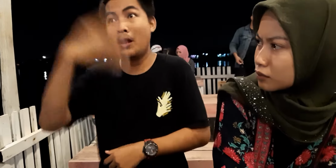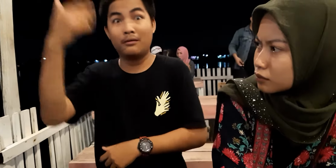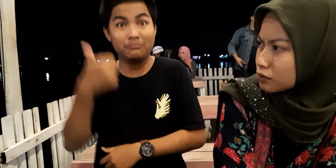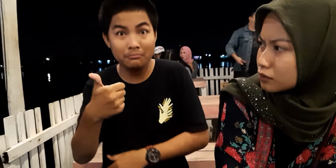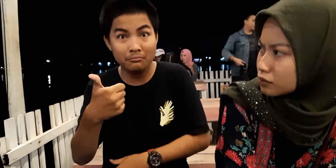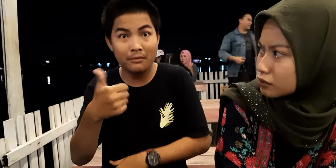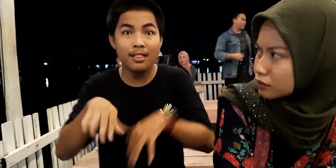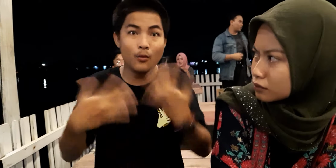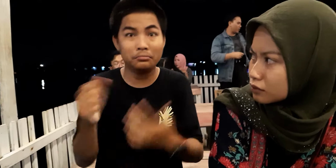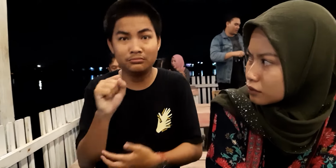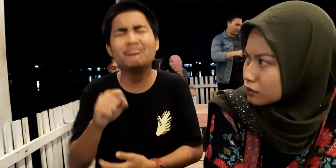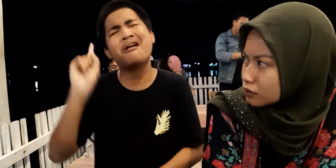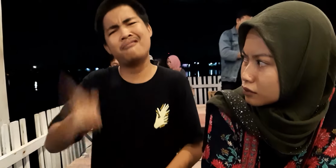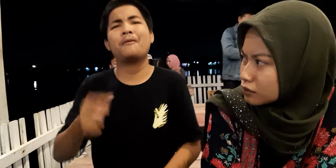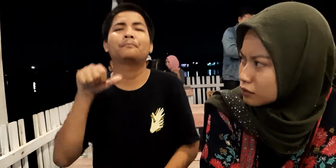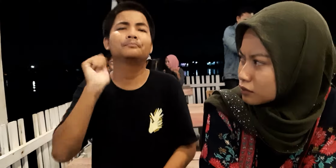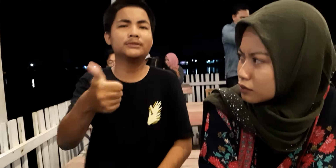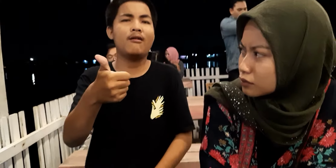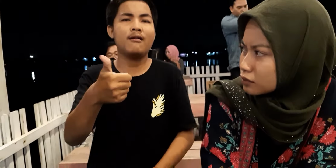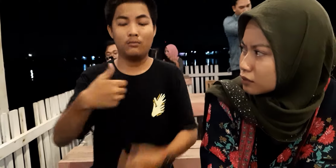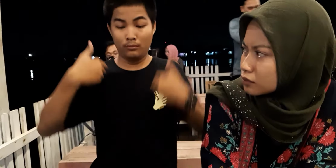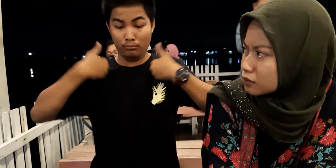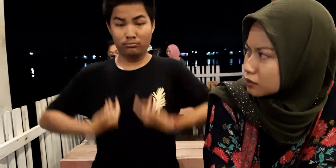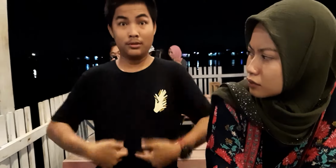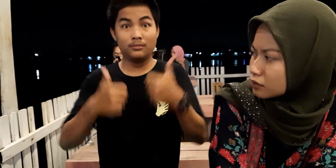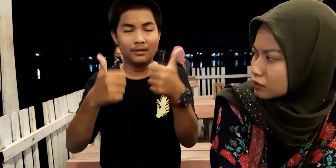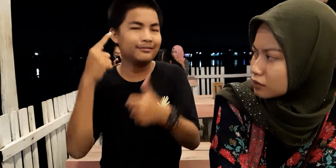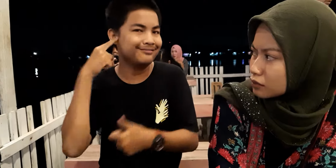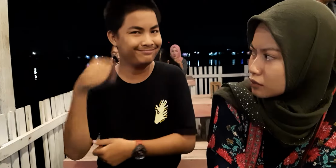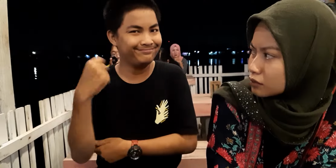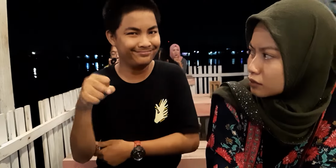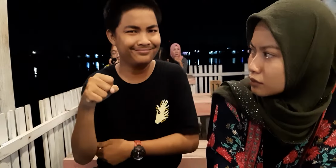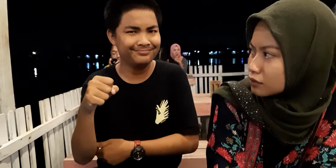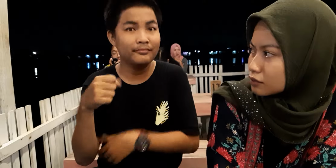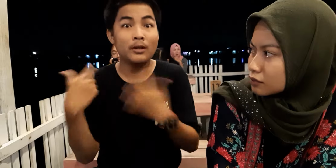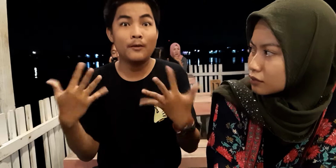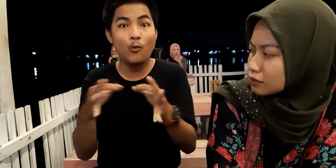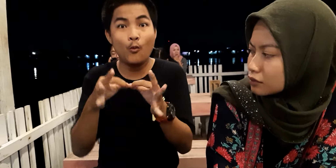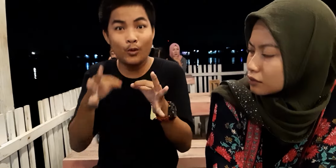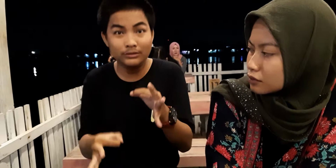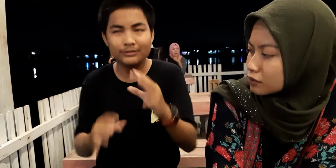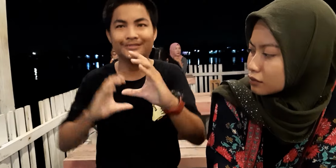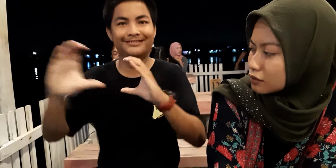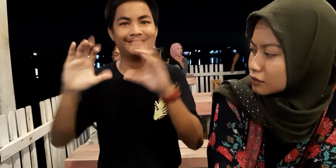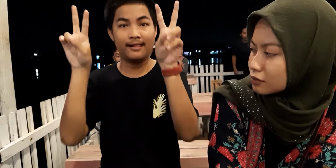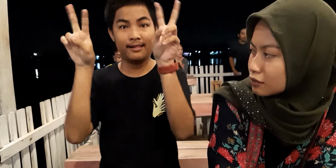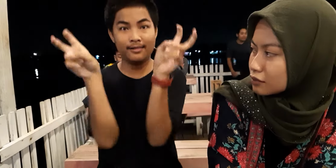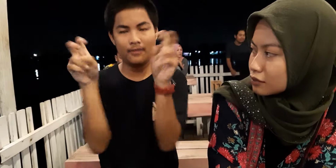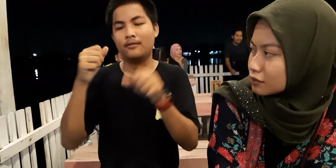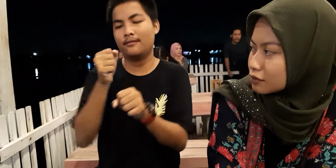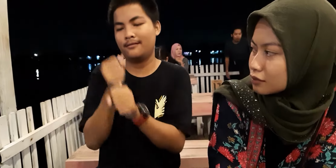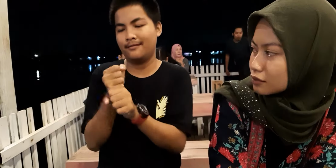teman-teman musik mungkin menyuarakan sesuatu dari musik. Nah, saya sebagai mungkin dari filmmaker ya, saya akan membuat ini menyuarakan itu di